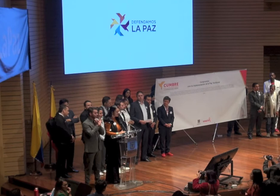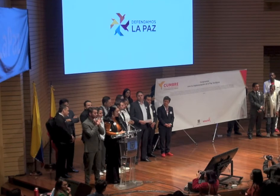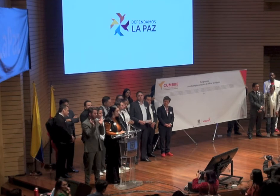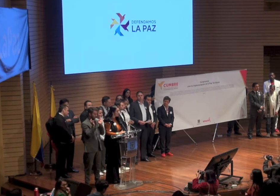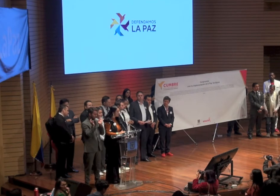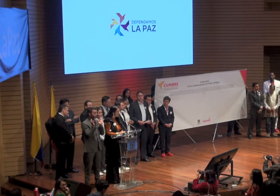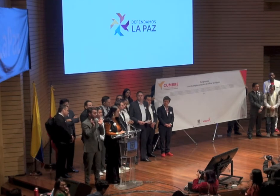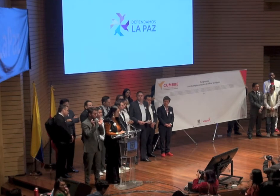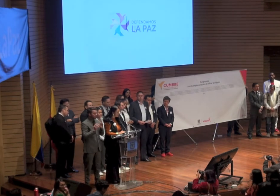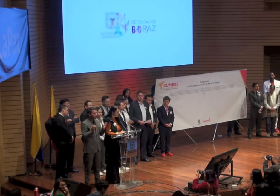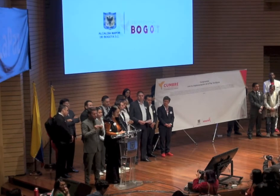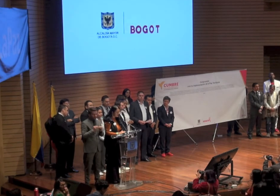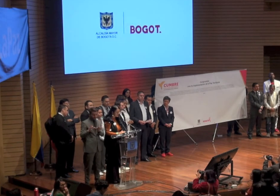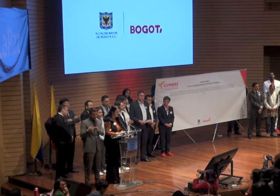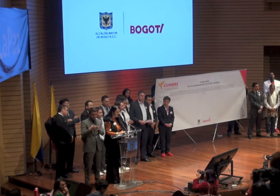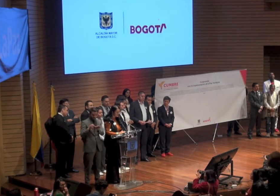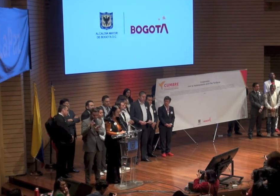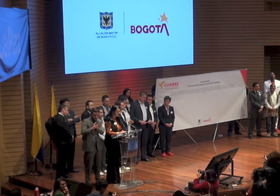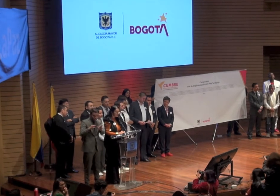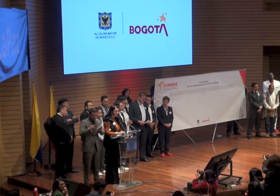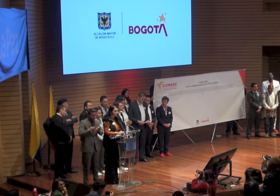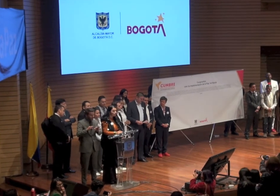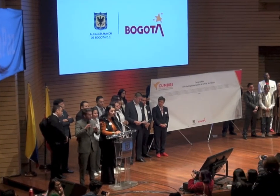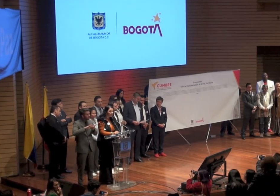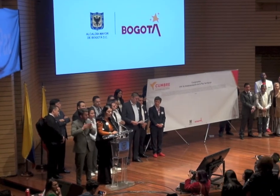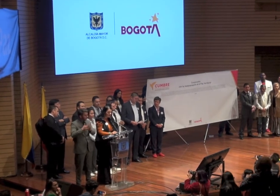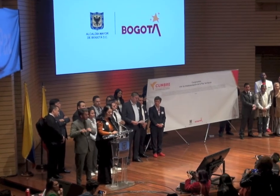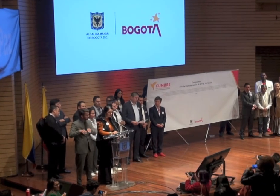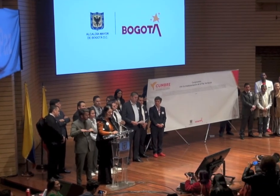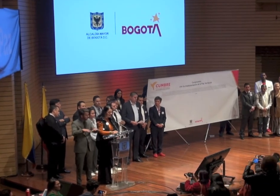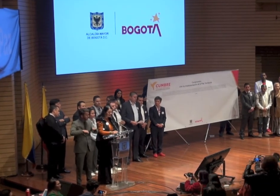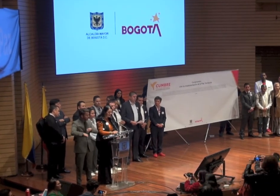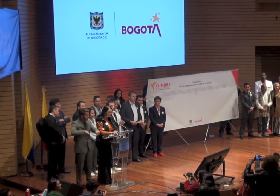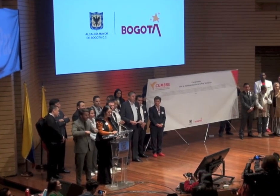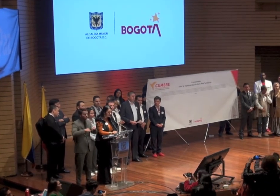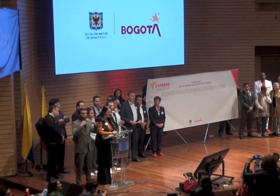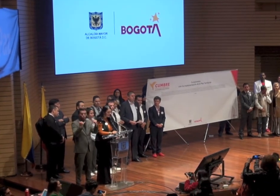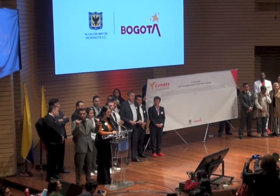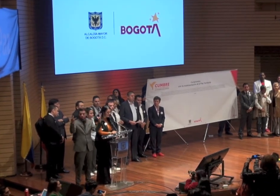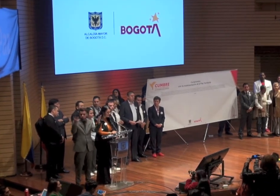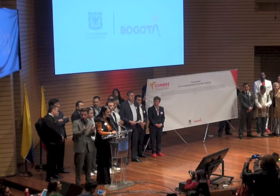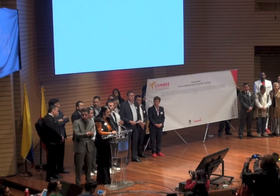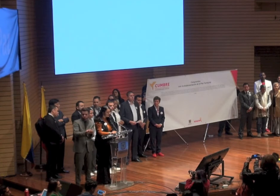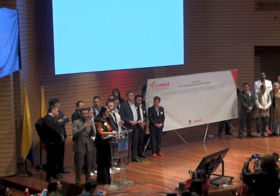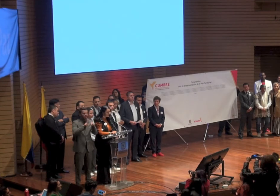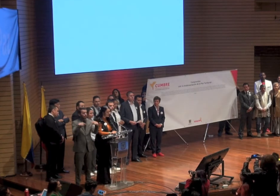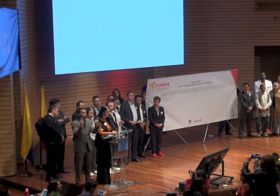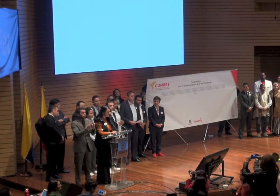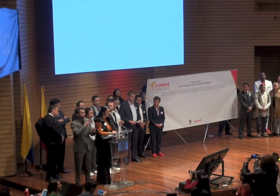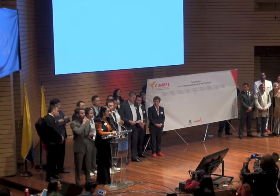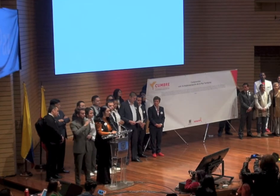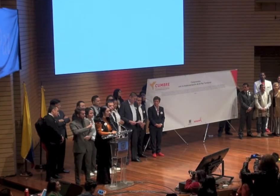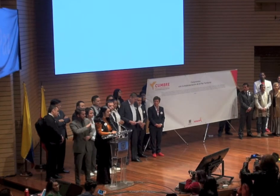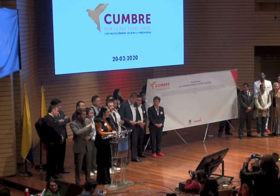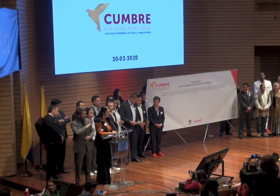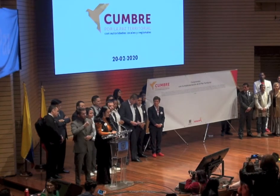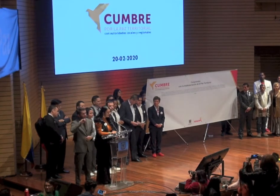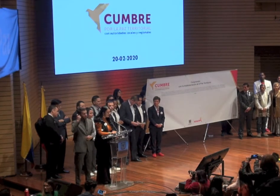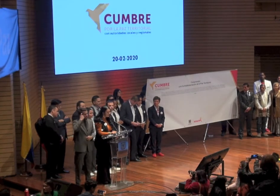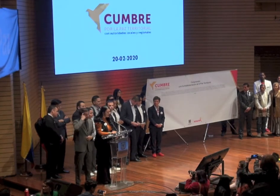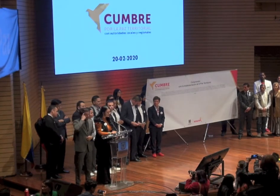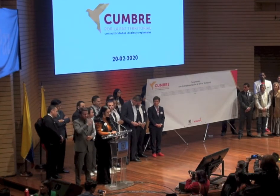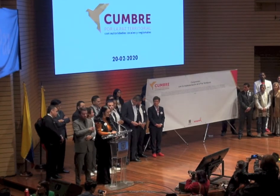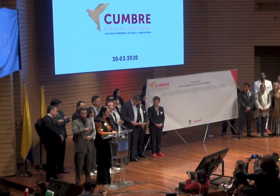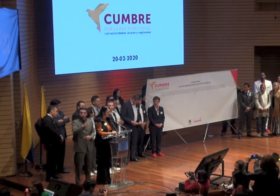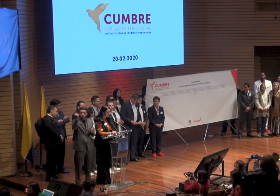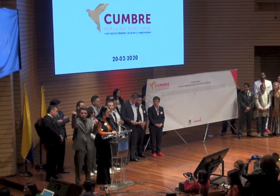López, y el movimiento Defendamos la Paz, nos reunimos alcaldes y gobernadores de todo el país en la